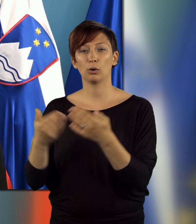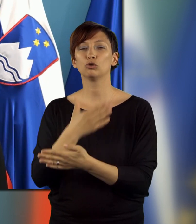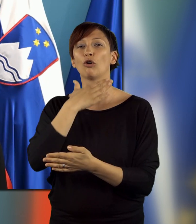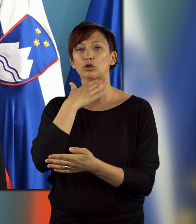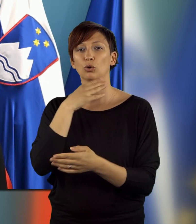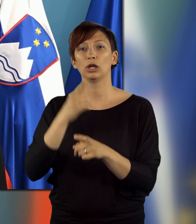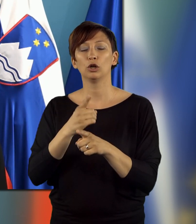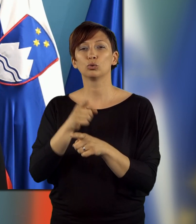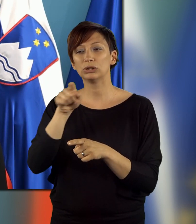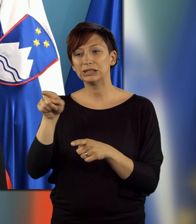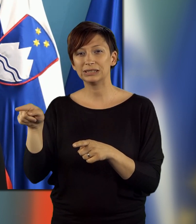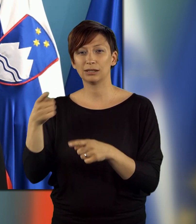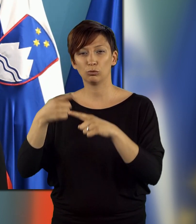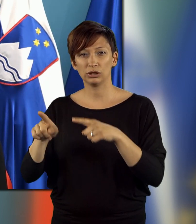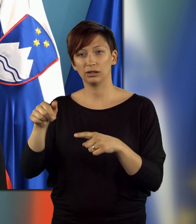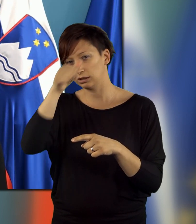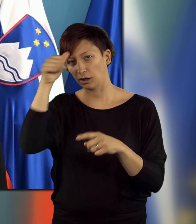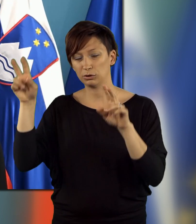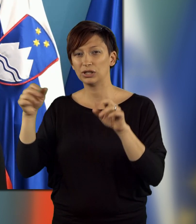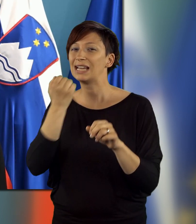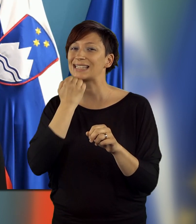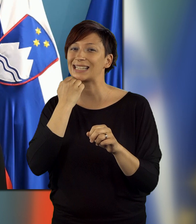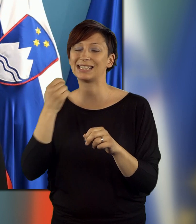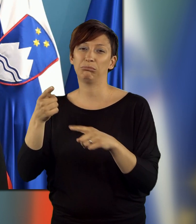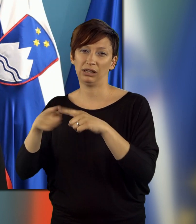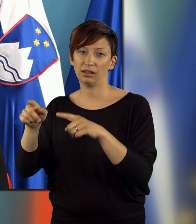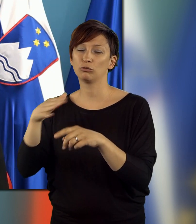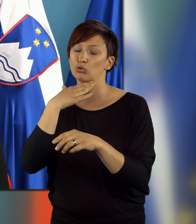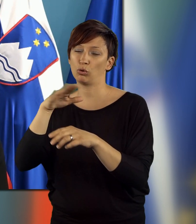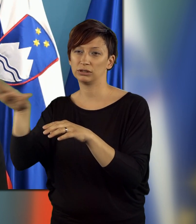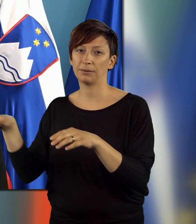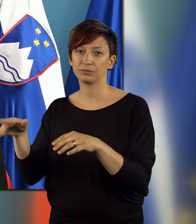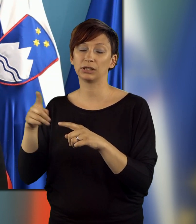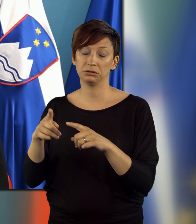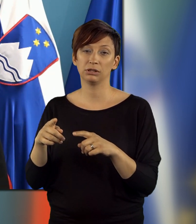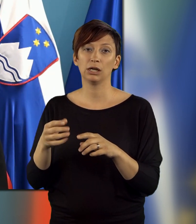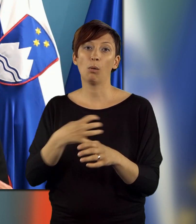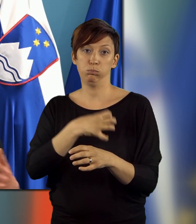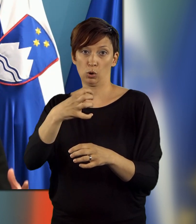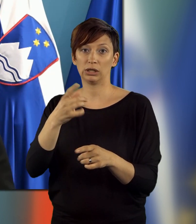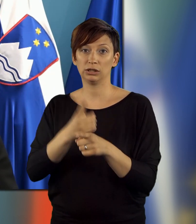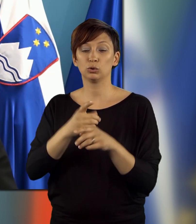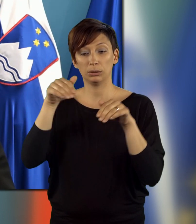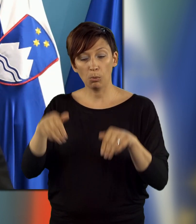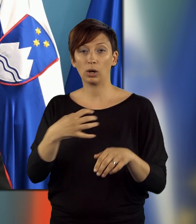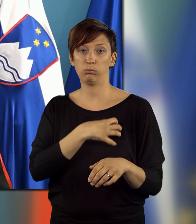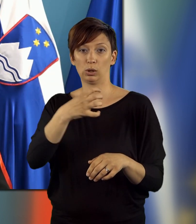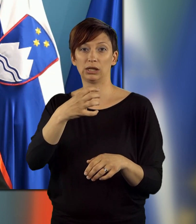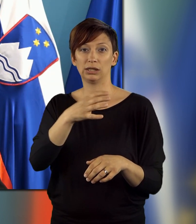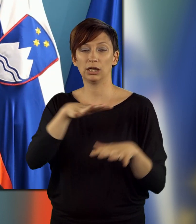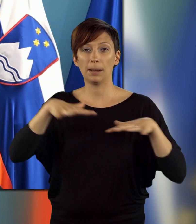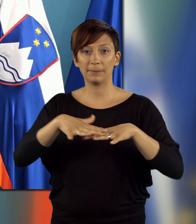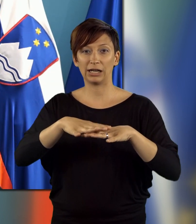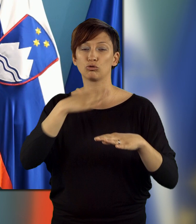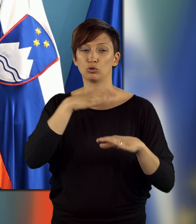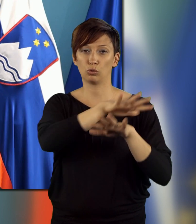šol, torej tudi tistemu delu, ki ga imenujemo zasebni del, ki sicer bogati in mora bogatiti